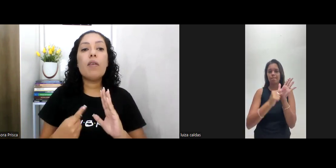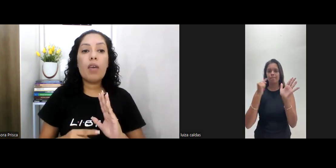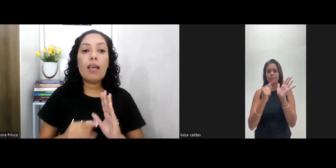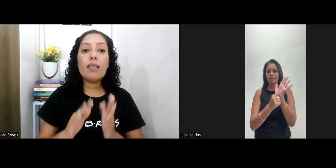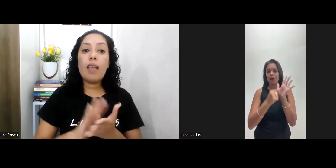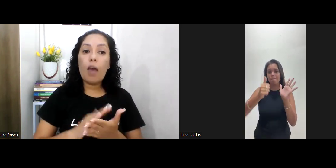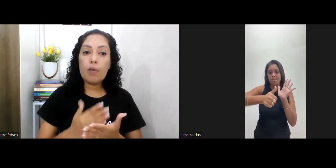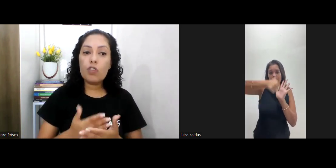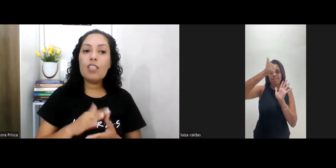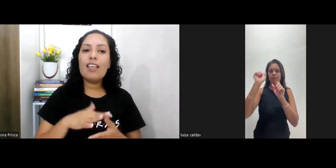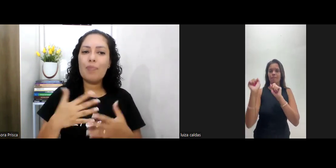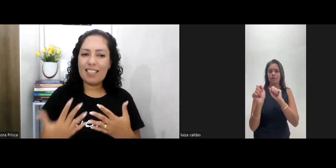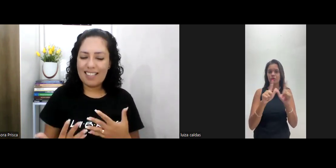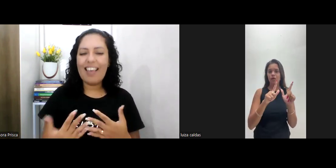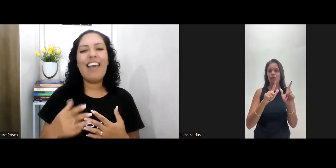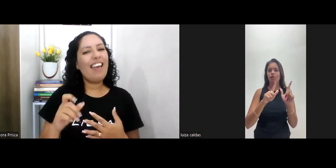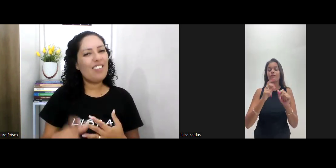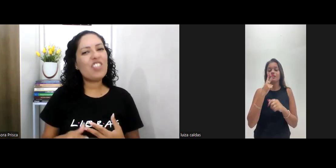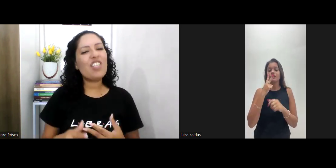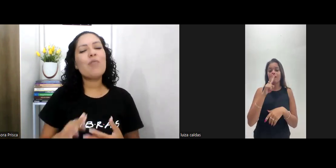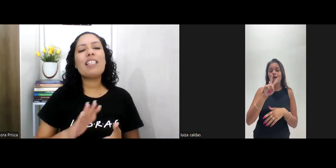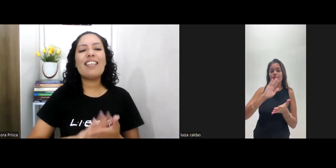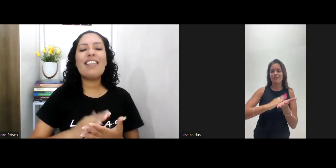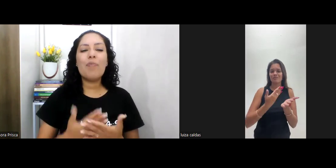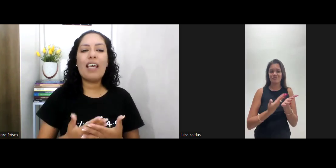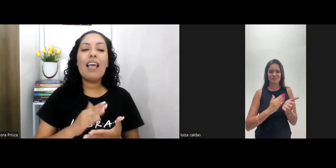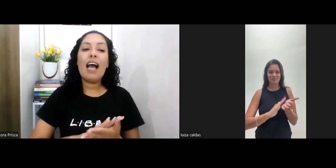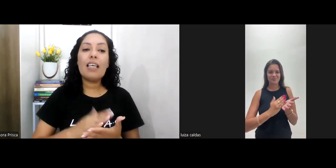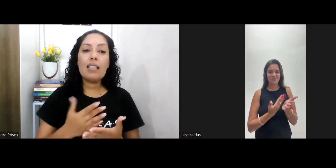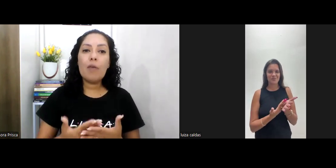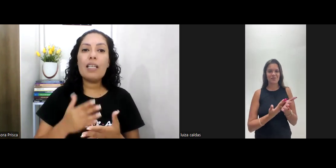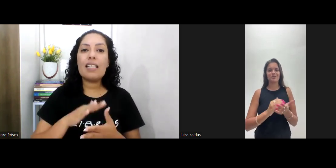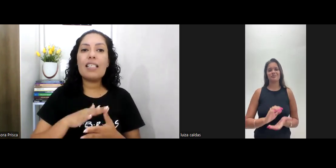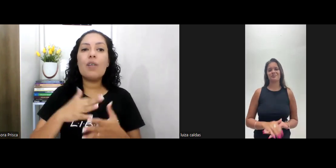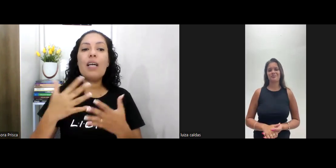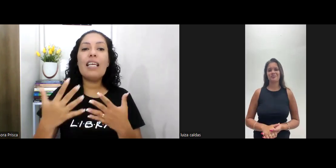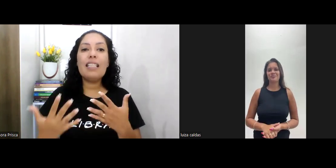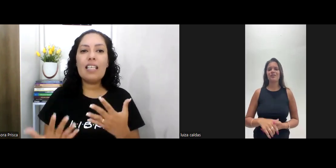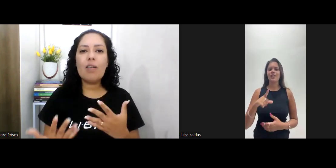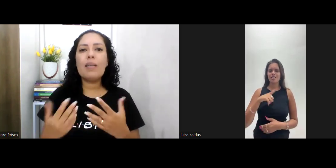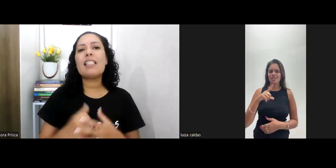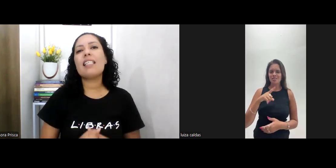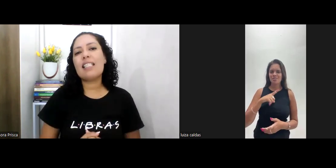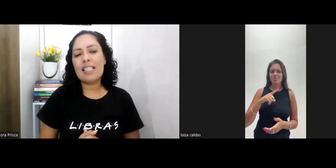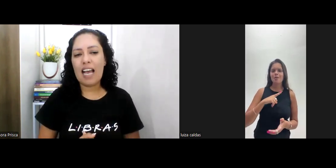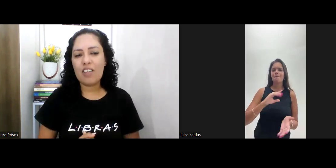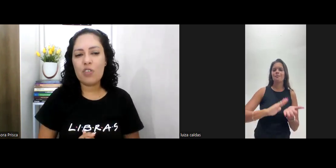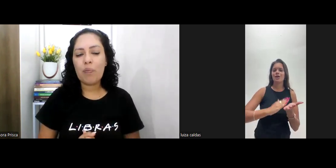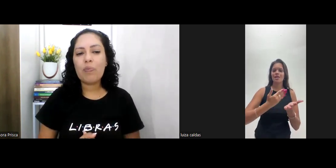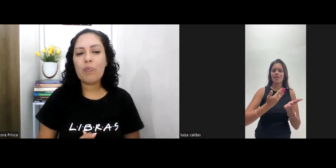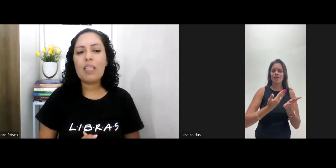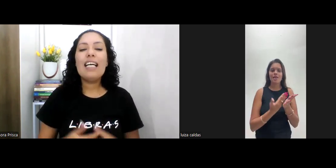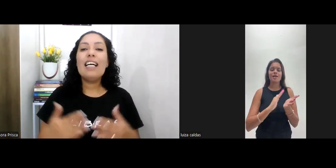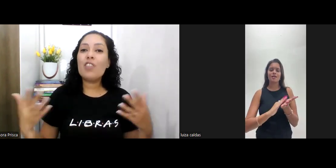e você vai ver a intérprete de Libras. Nós temos aqui também a interpretação em língua brasileira de